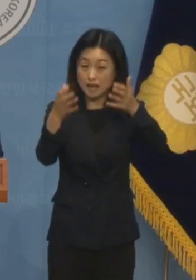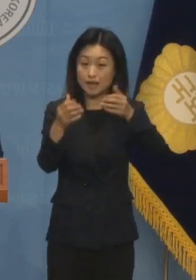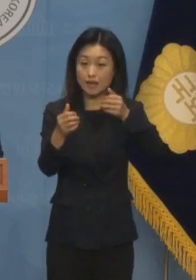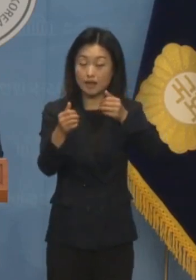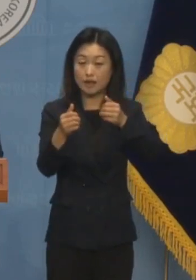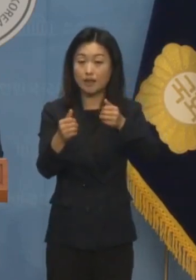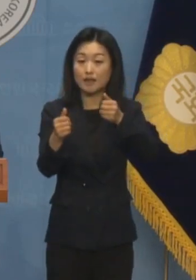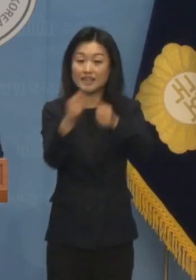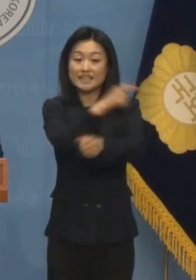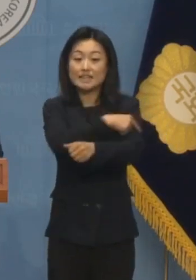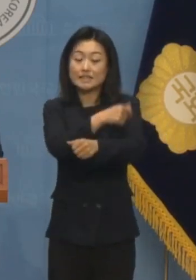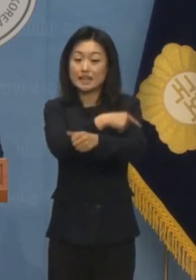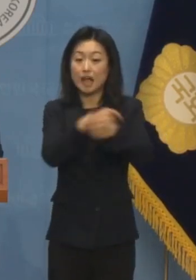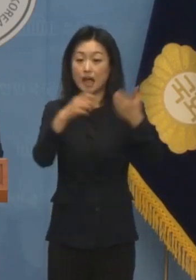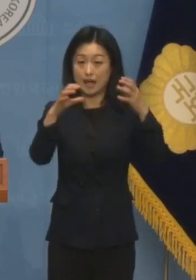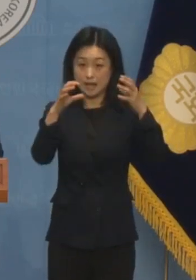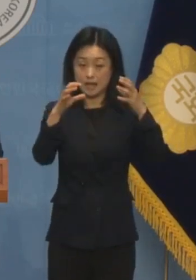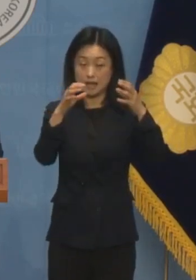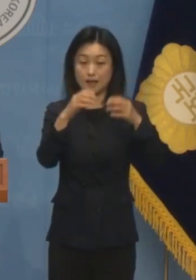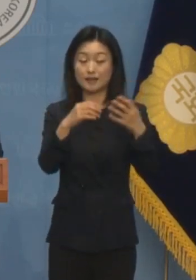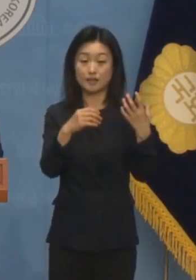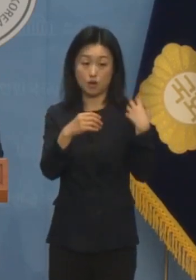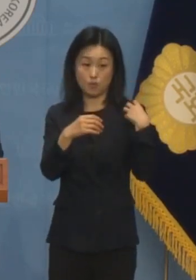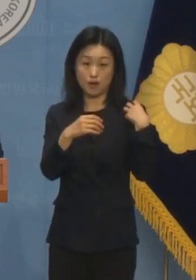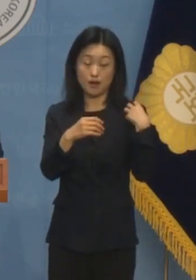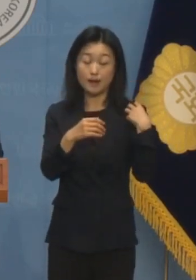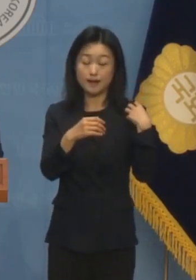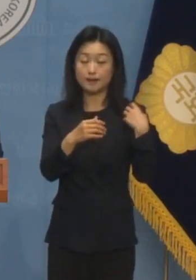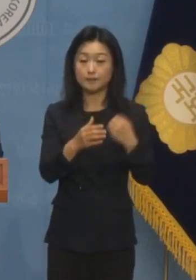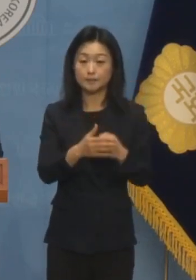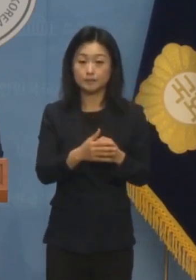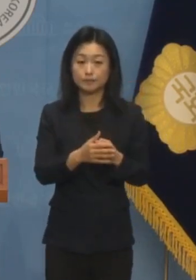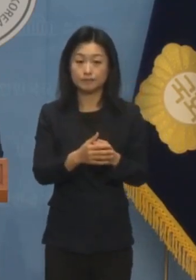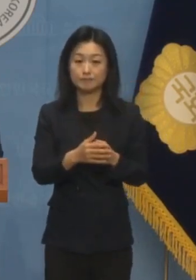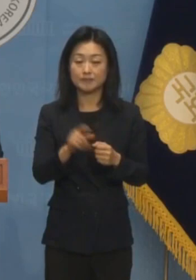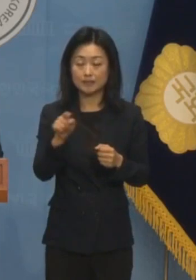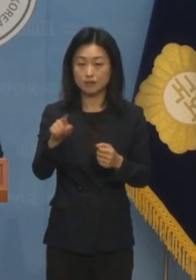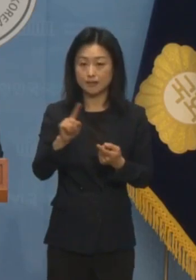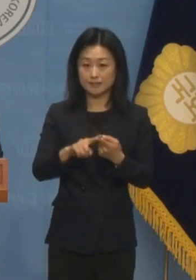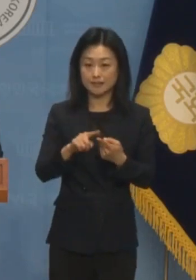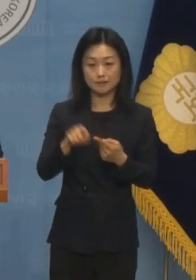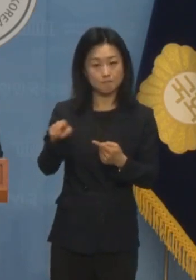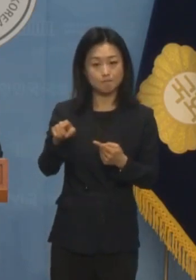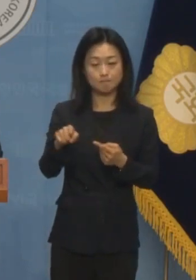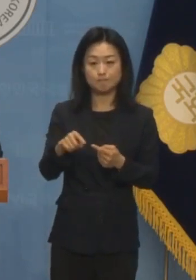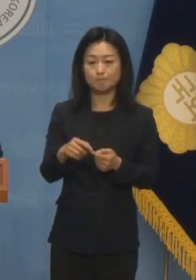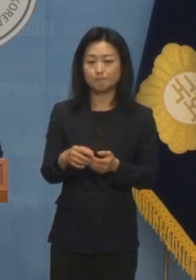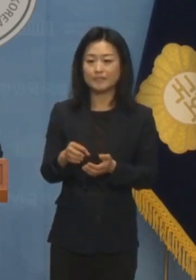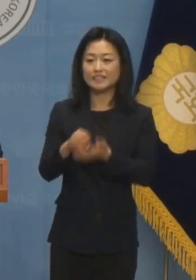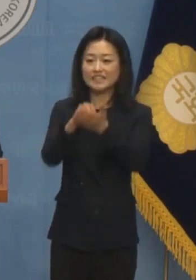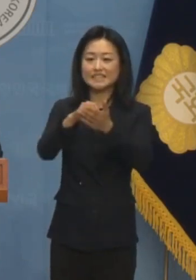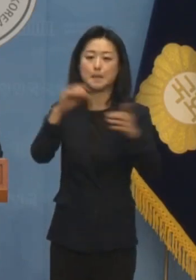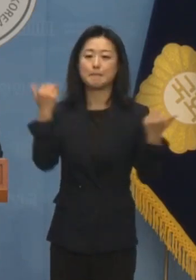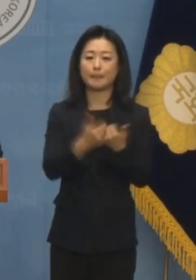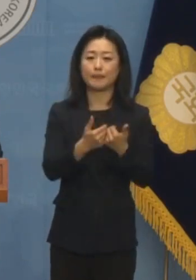위원의 이사국으로 하시마 섬의 세계유산 등재를 반대하겠다는 것을 공식적으로